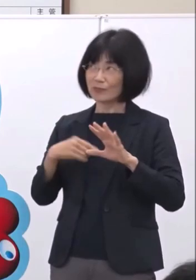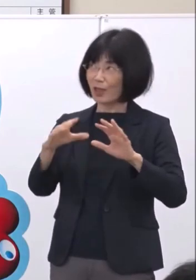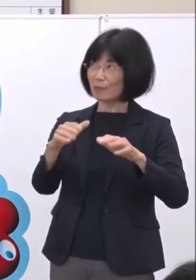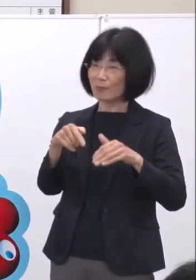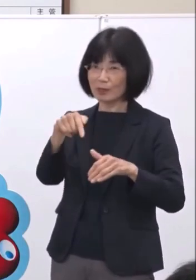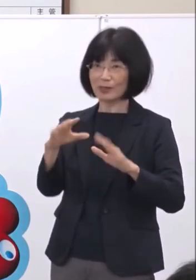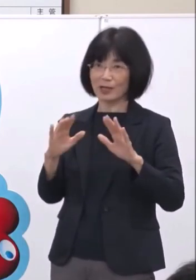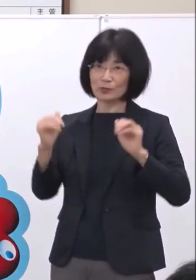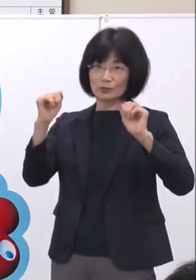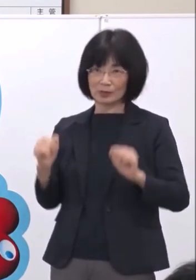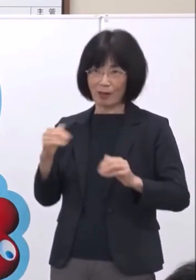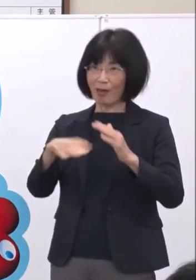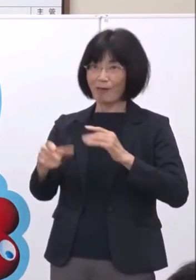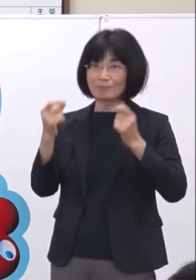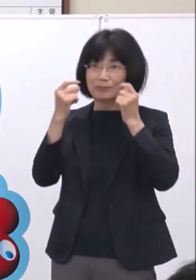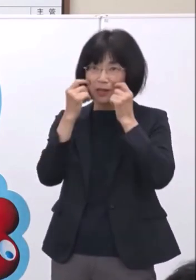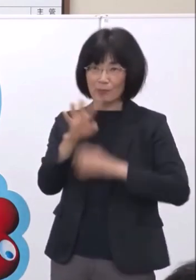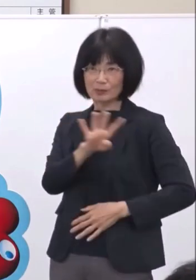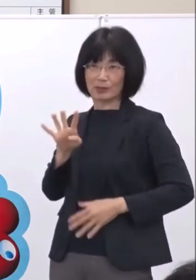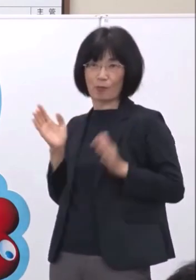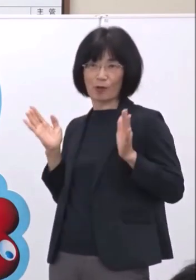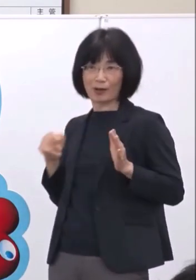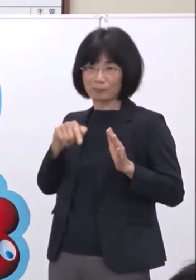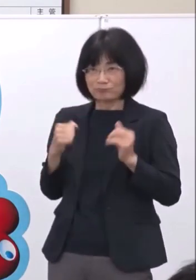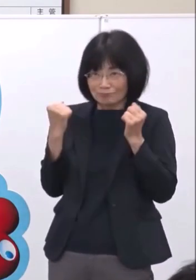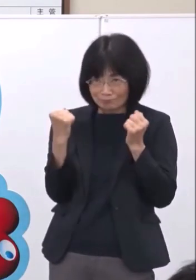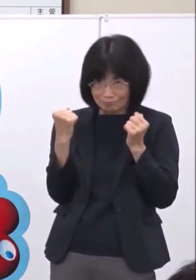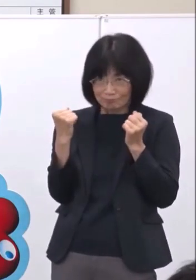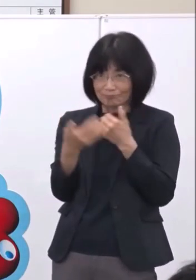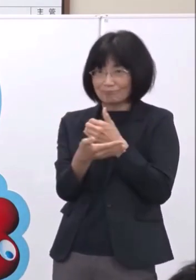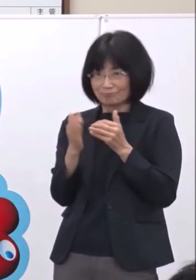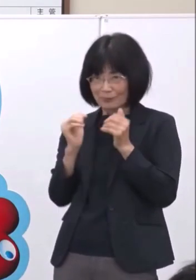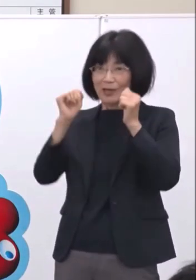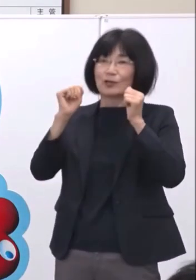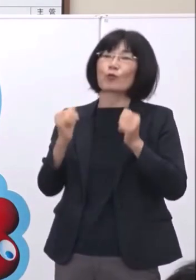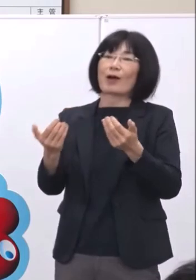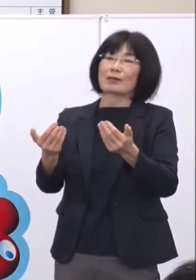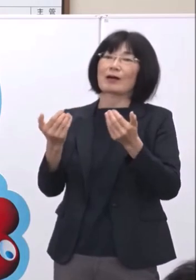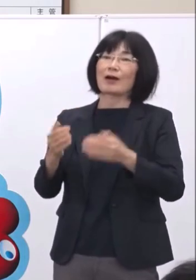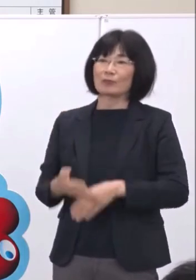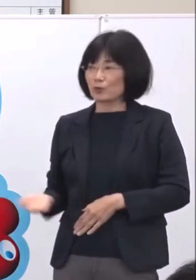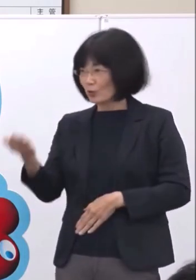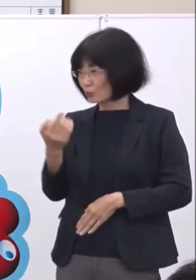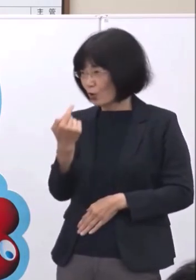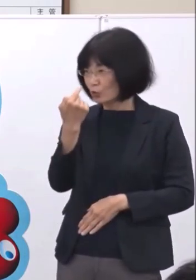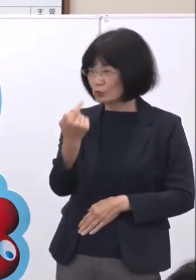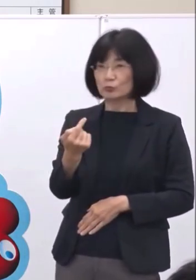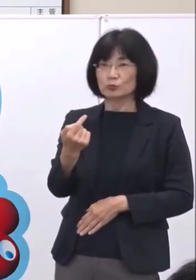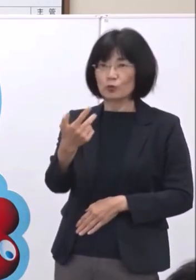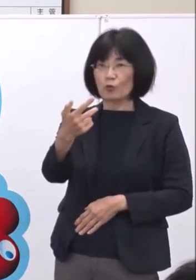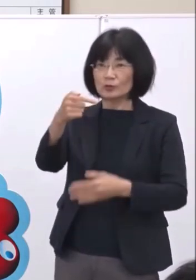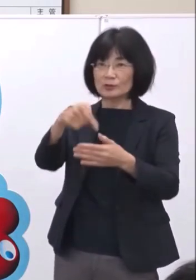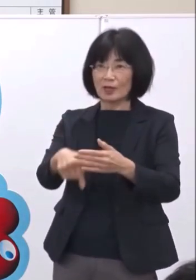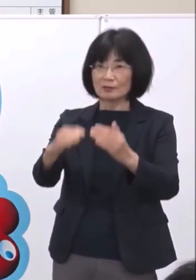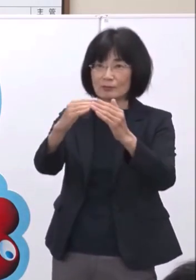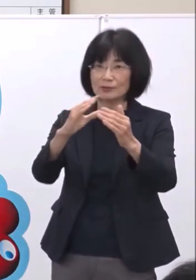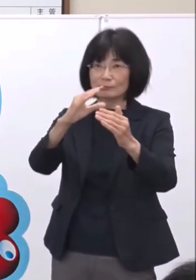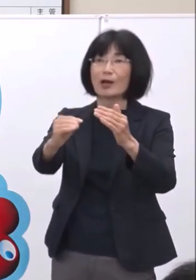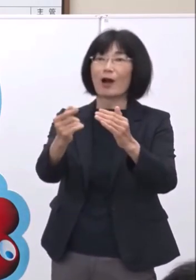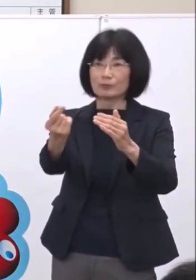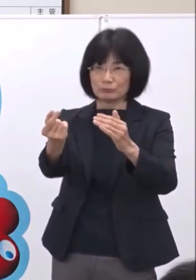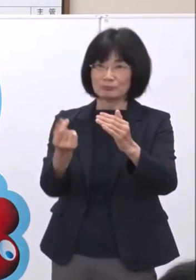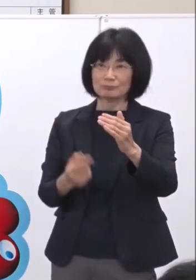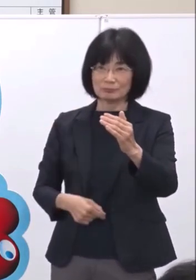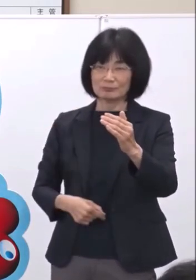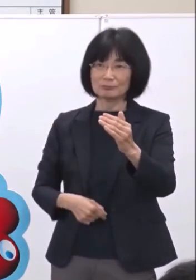会場で被災して出れなくなって4日間、会場で過ごして、次はあの自分の大阪市内の自宅に戻るわけです。そうすると